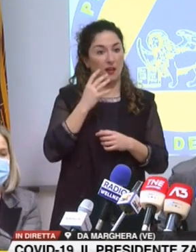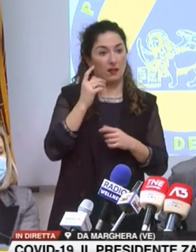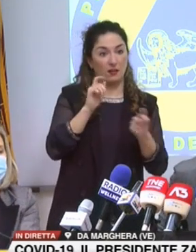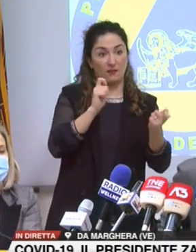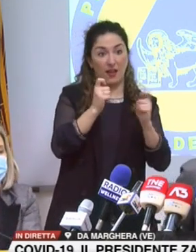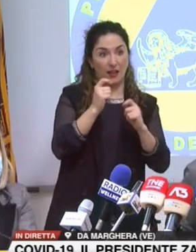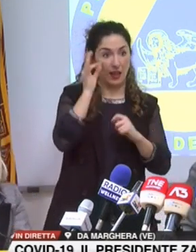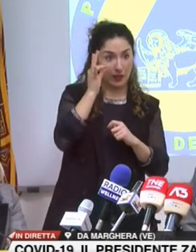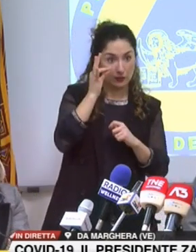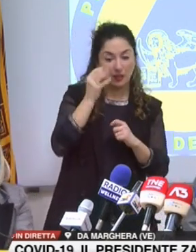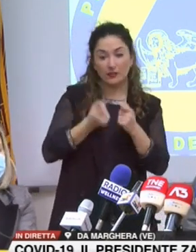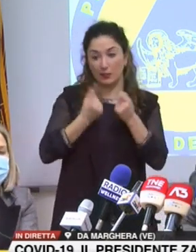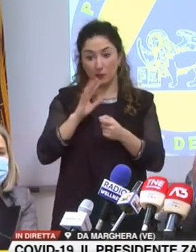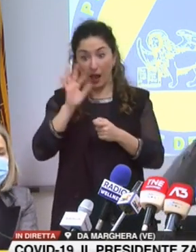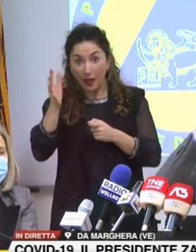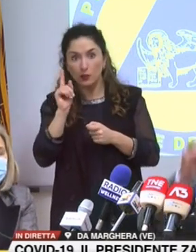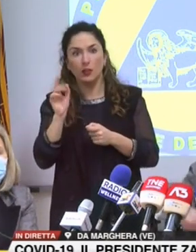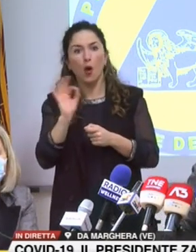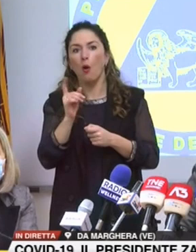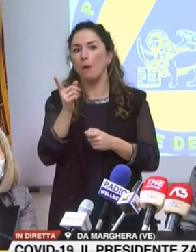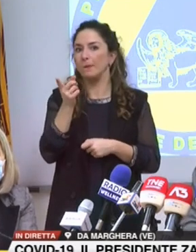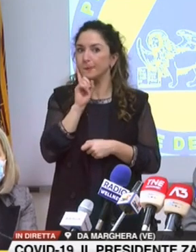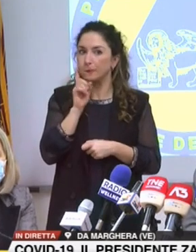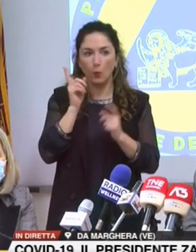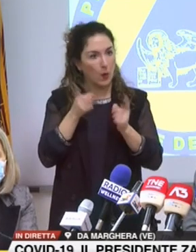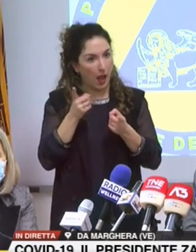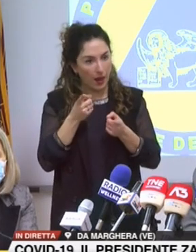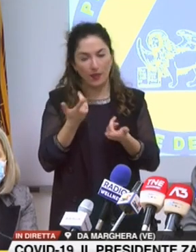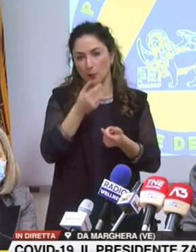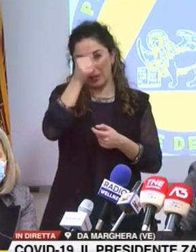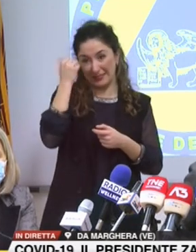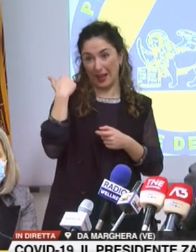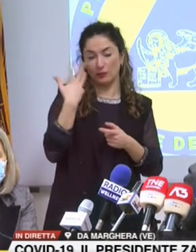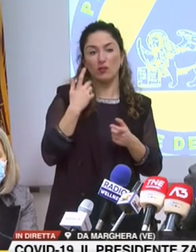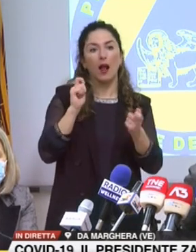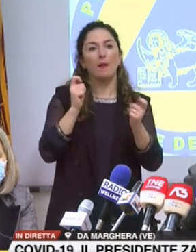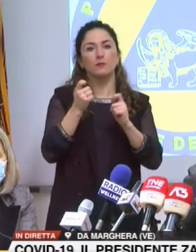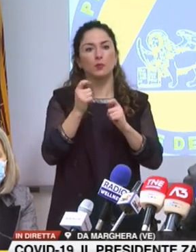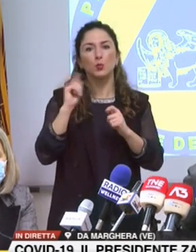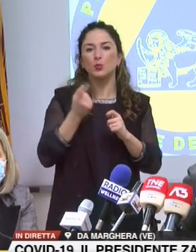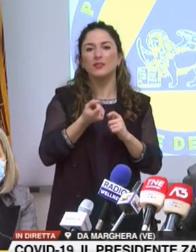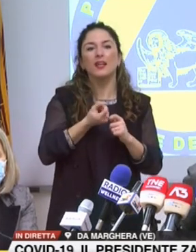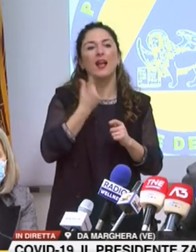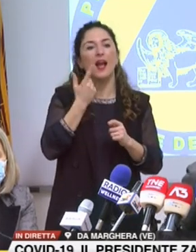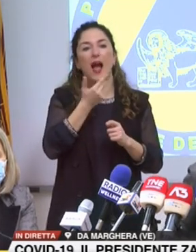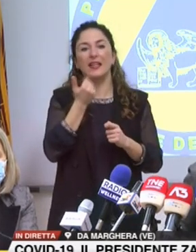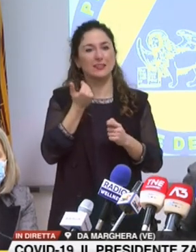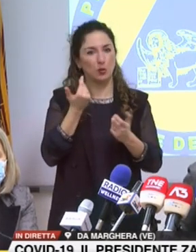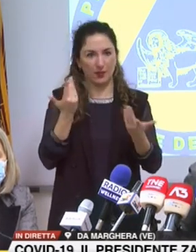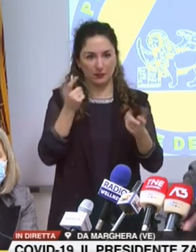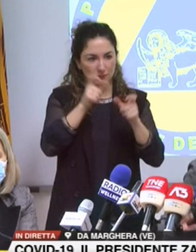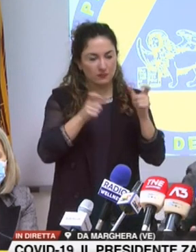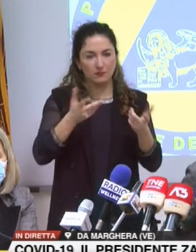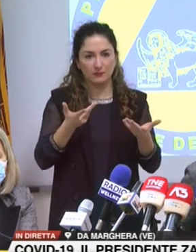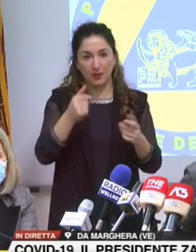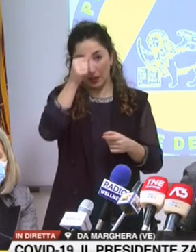che dà altri sintomi oppure è sempre lo stesso? Non so, quest'estate avevamo una mutazione che dava tutti asintomatici, si è